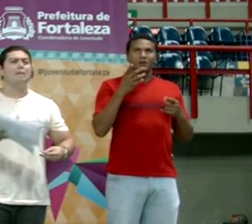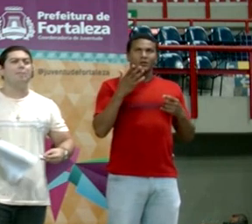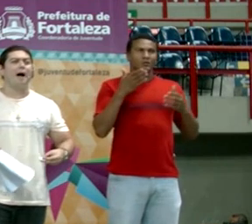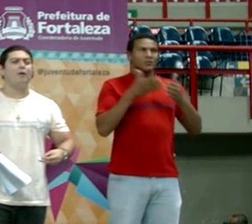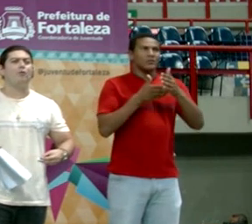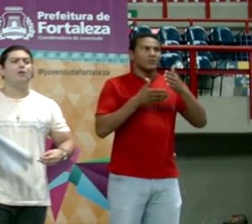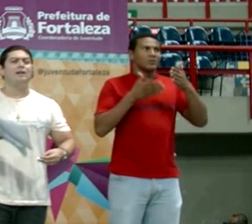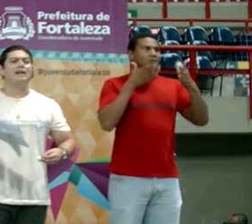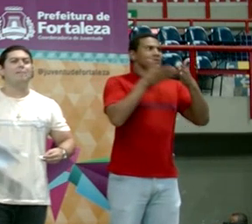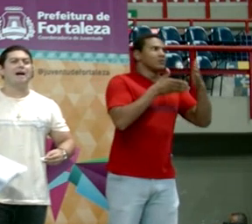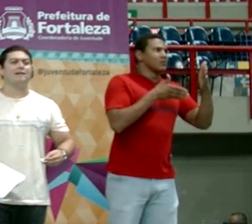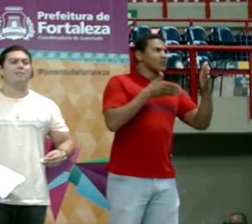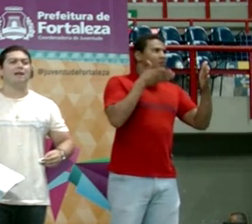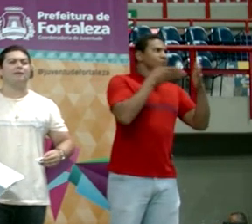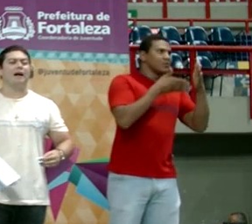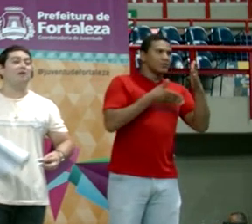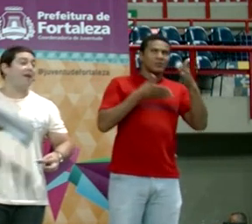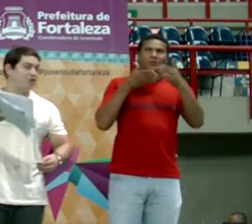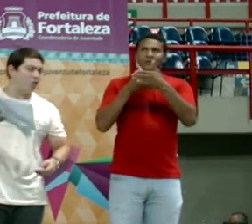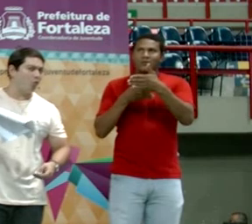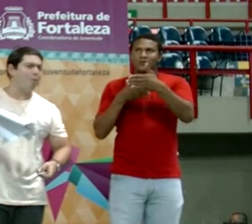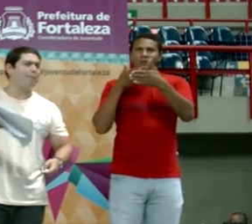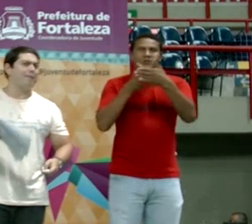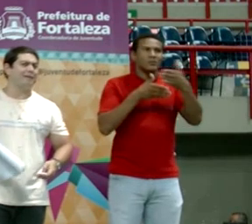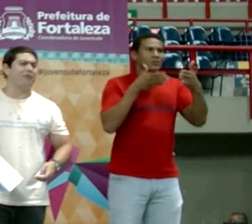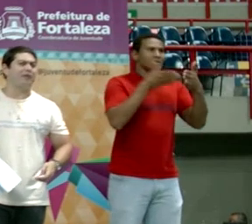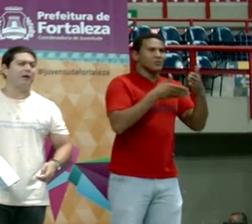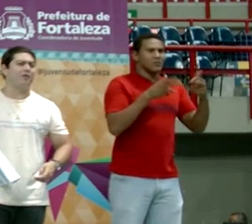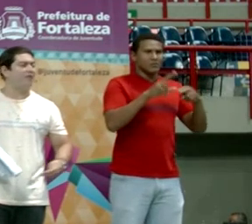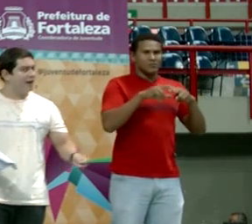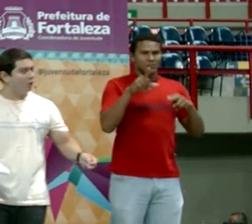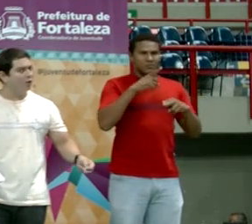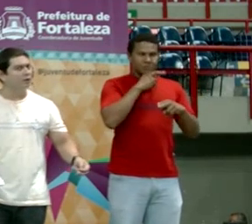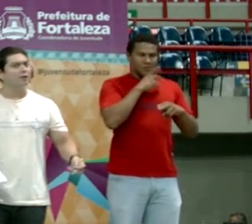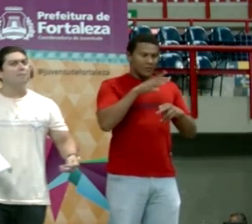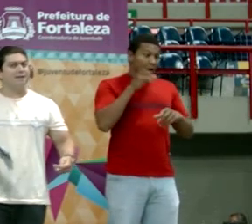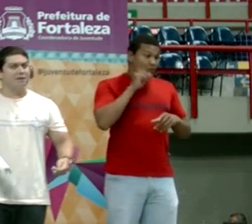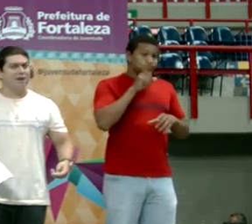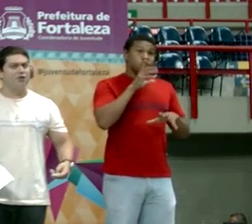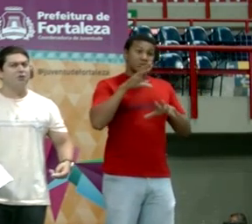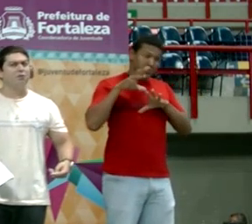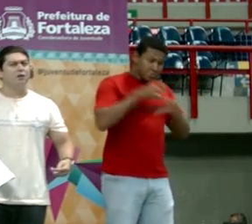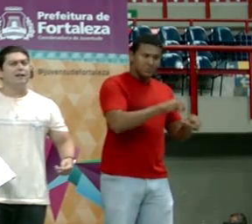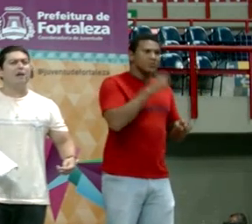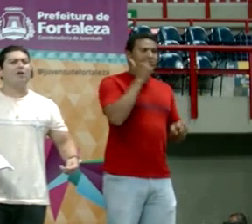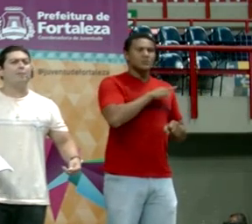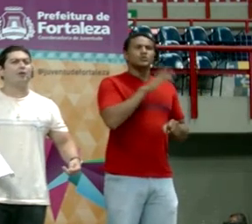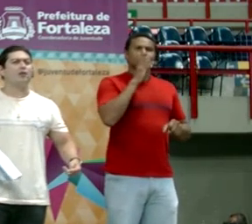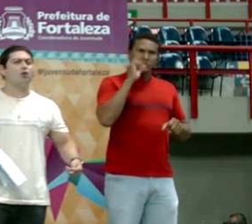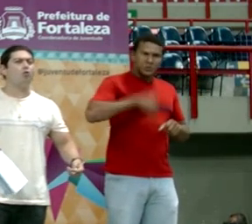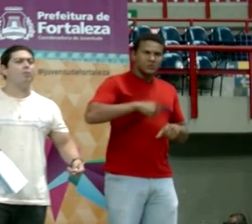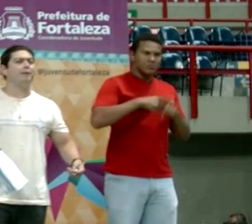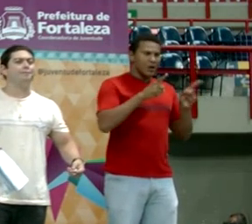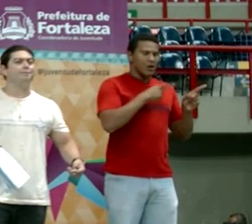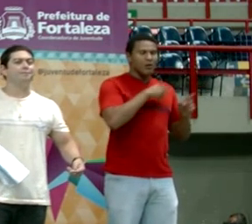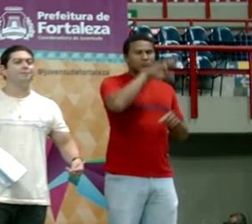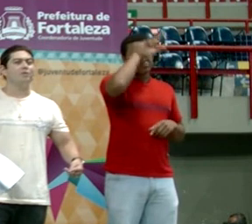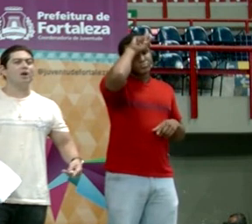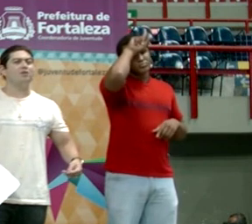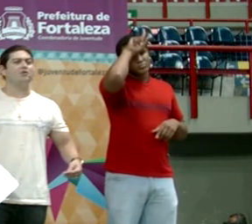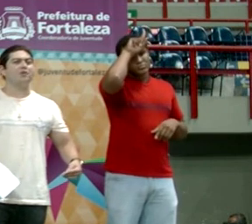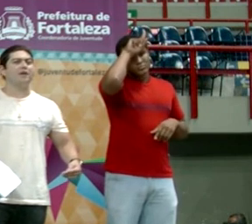Cuba, embargo e ameaça militar. Invadiu Cuba para matar Fidel e falhou, mas invadiu. Quem foi que protegeu